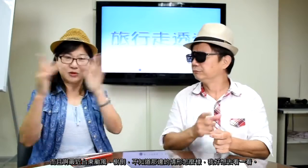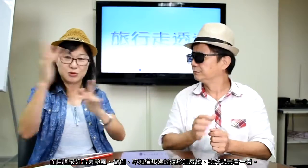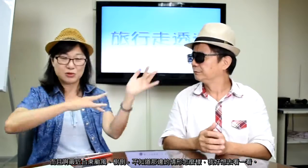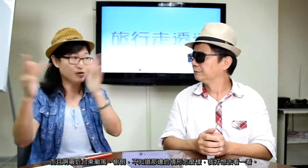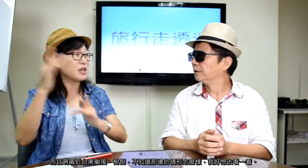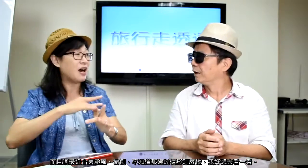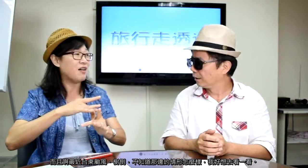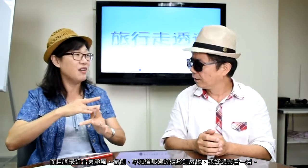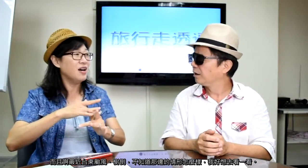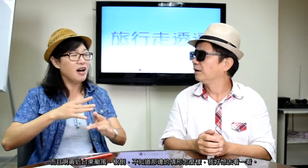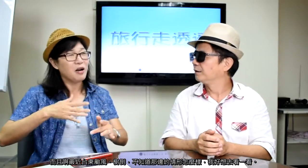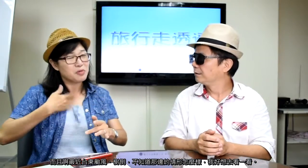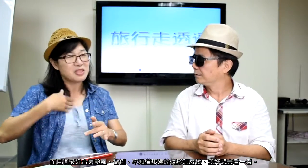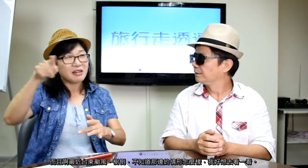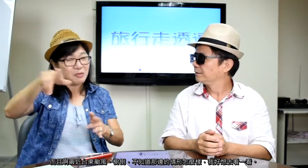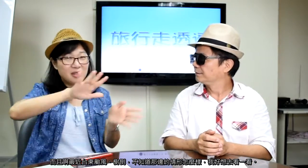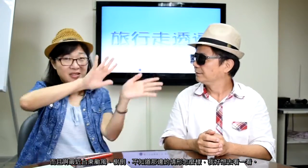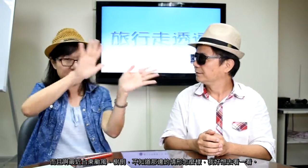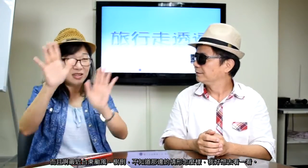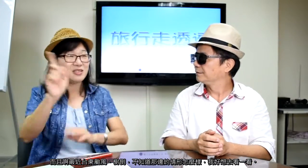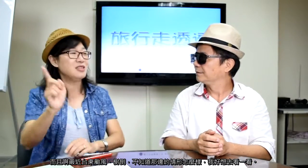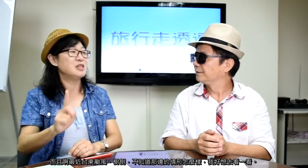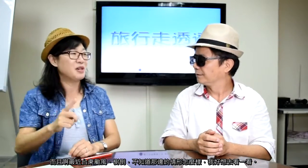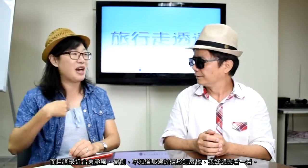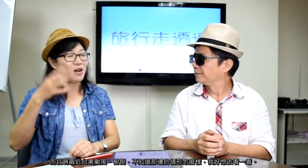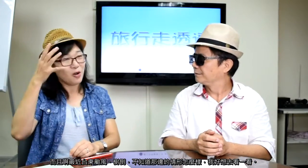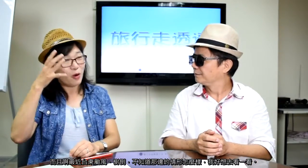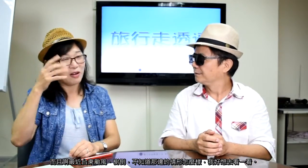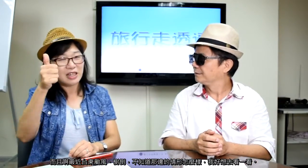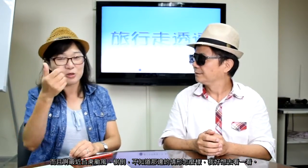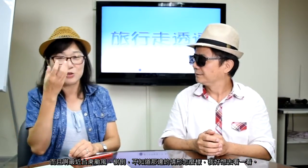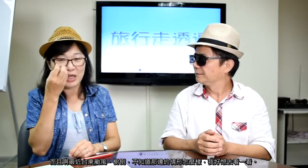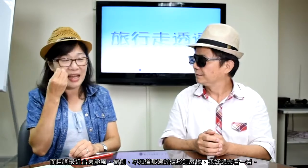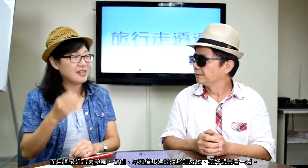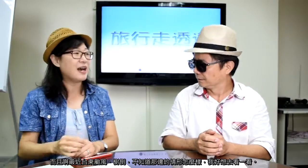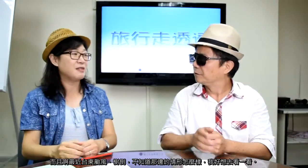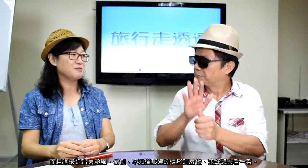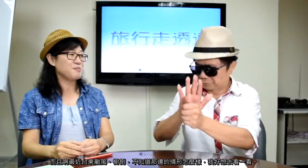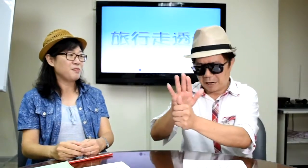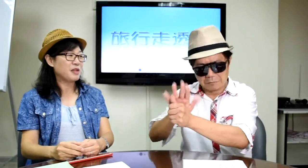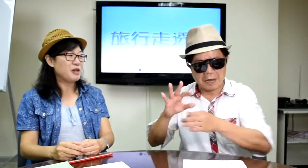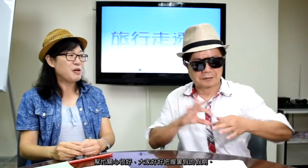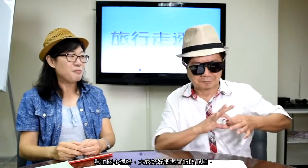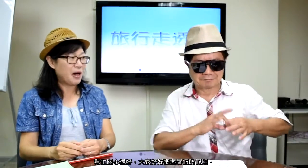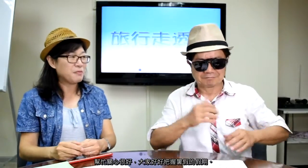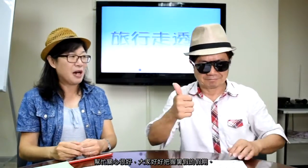树倒，好，不知道那边的情形怎么样，我好想去看一看，帮忙